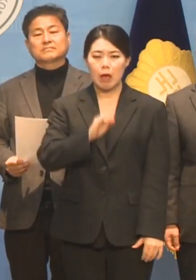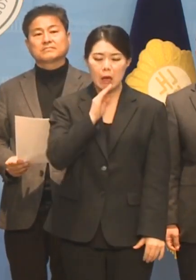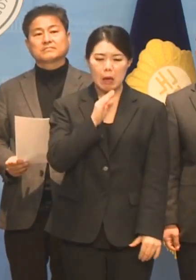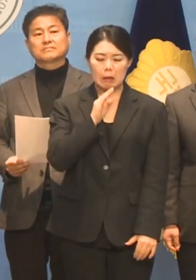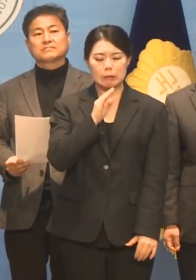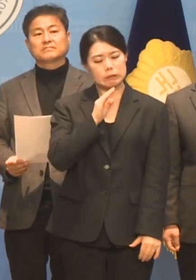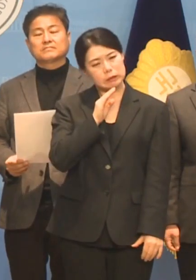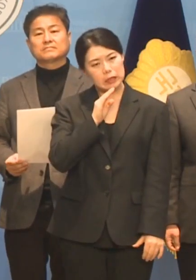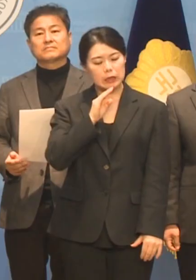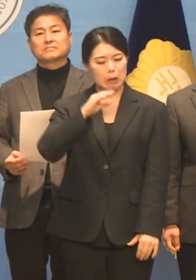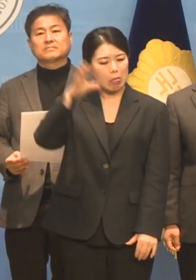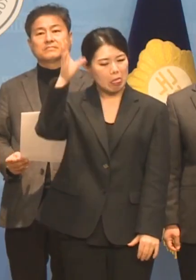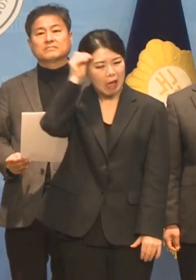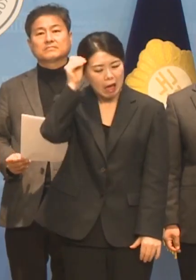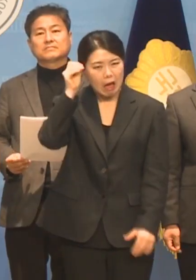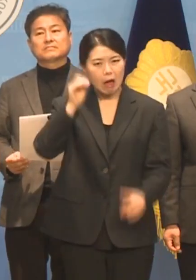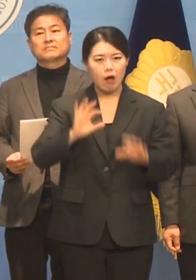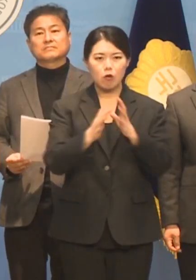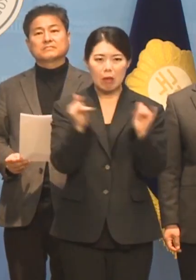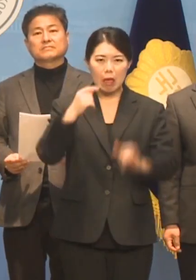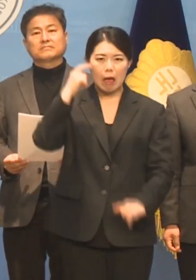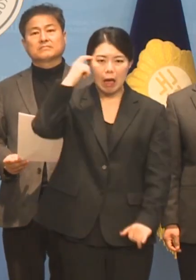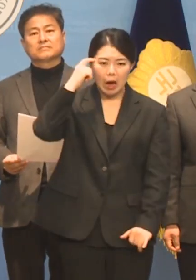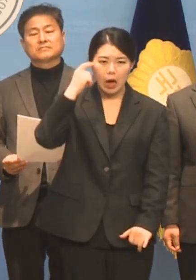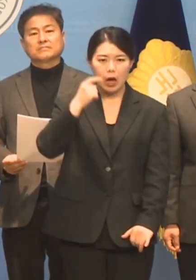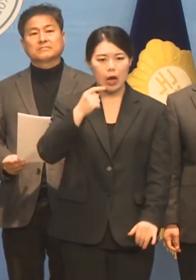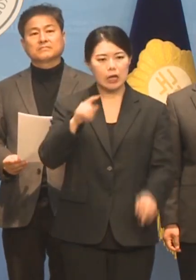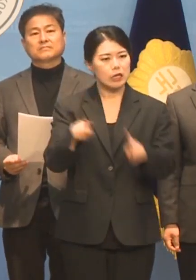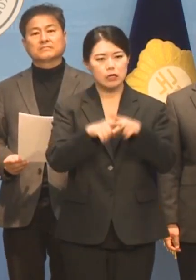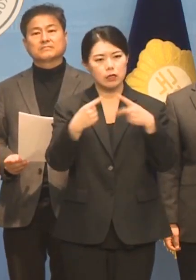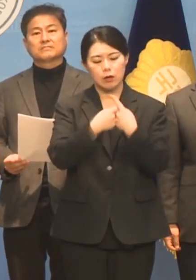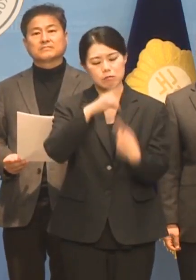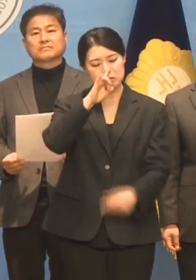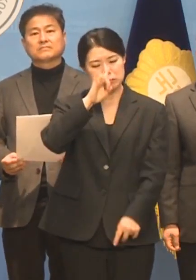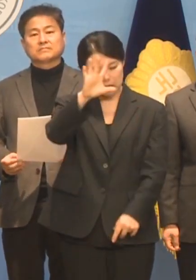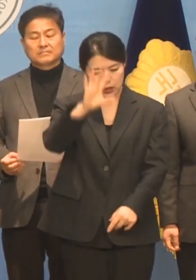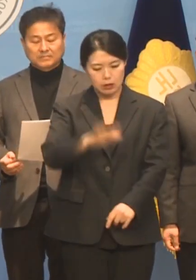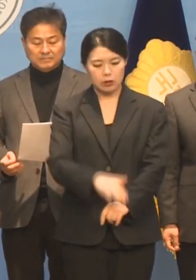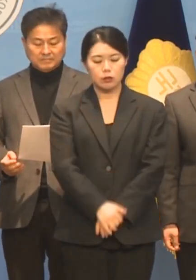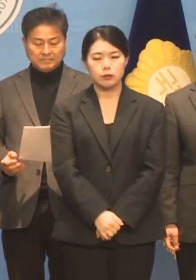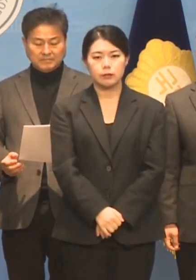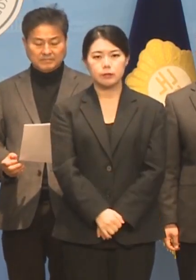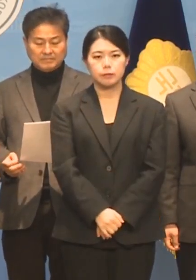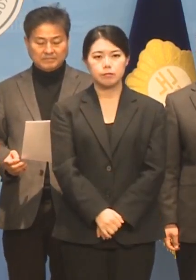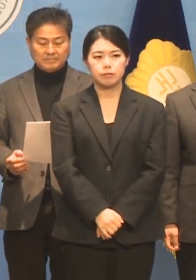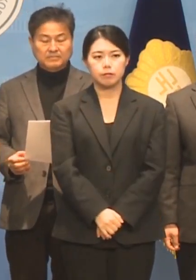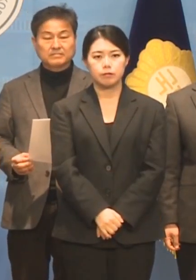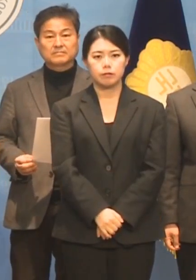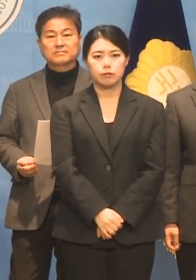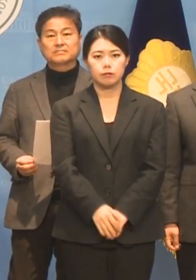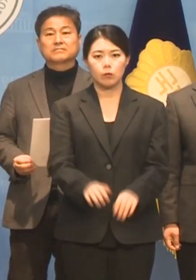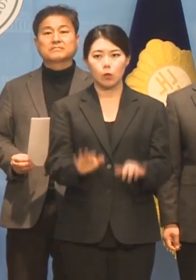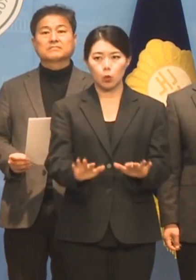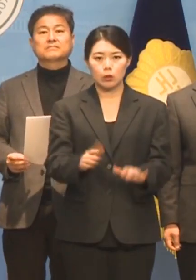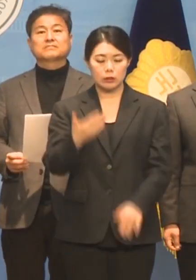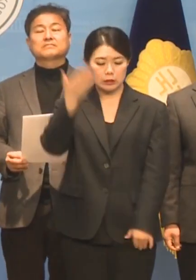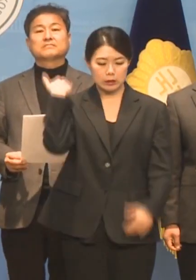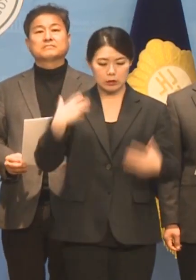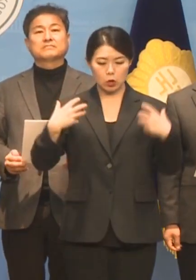어리숙하거나 대한민국 국민들의 생각이 그것을 용납하지 않을 것이다 이런 생각이 듭니다. 오늘 전